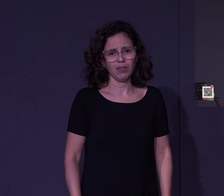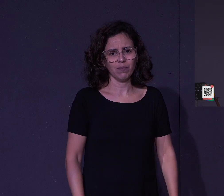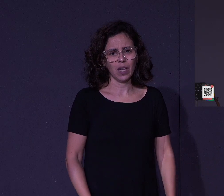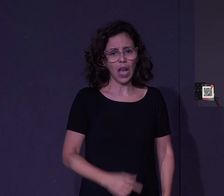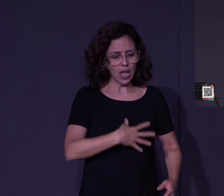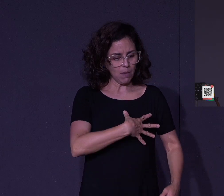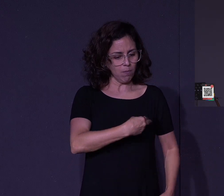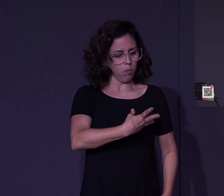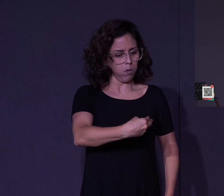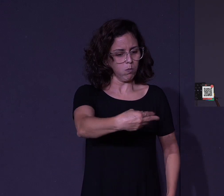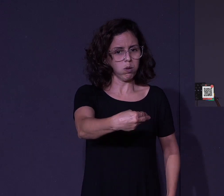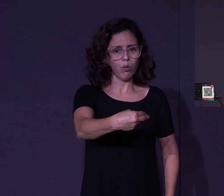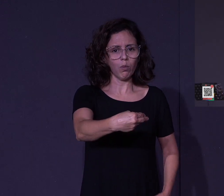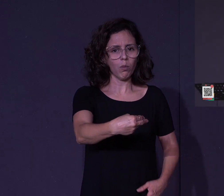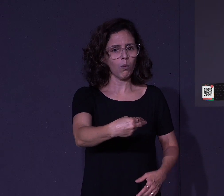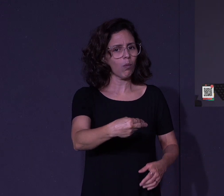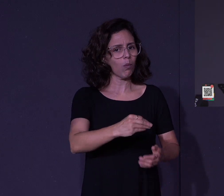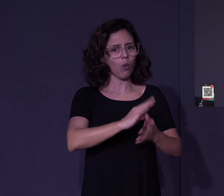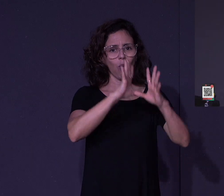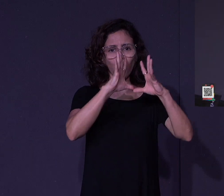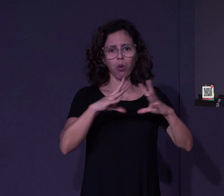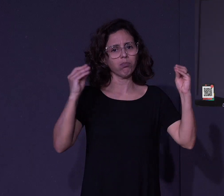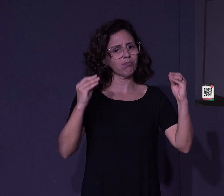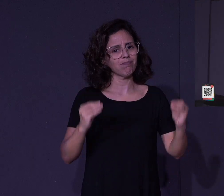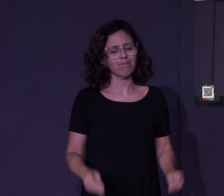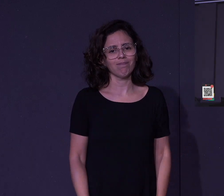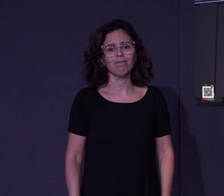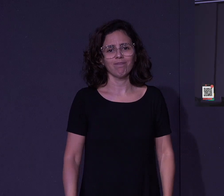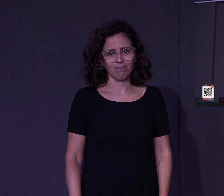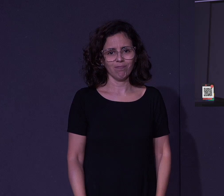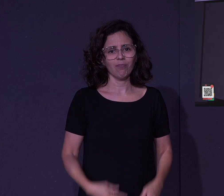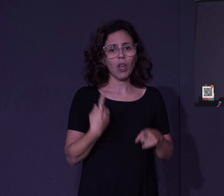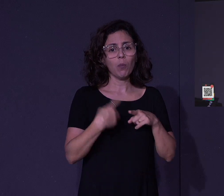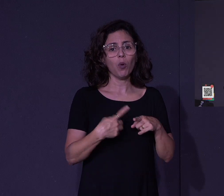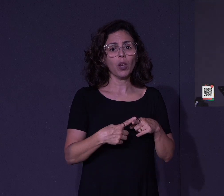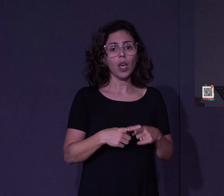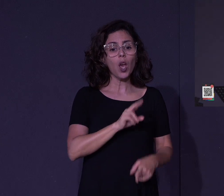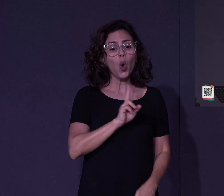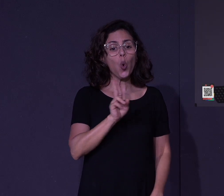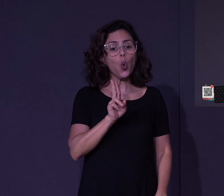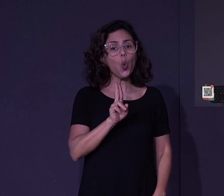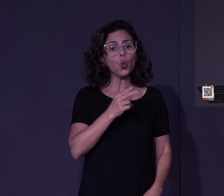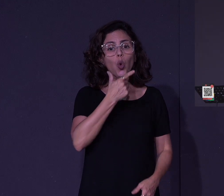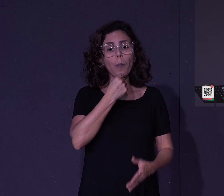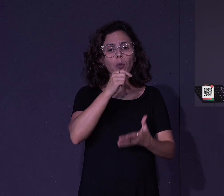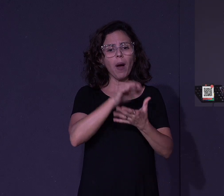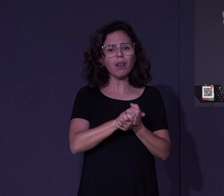desaparecer. Não seria perpetuada. O nome do marido não se perpetuaria. Seria um Zé